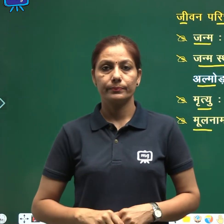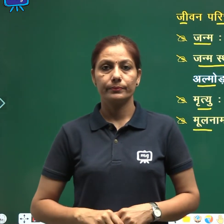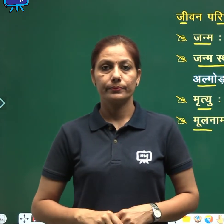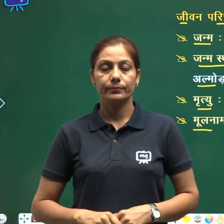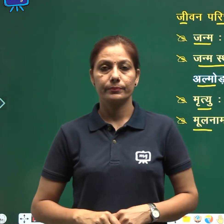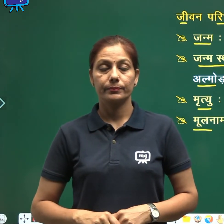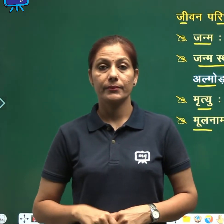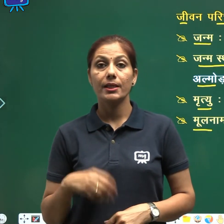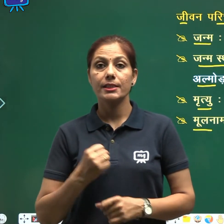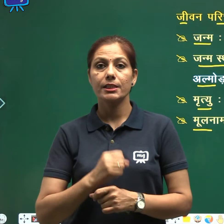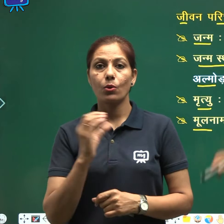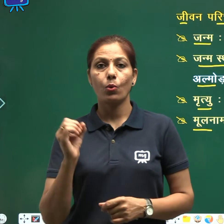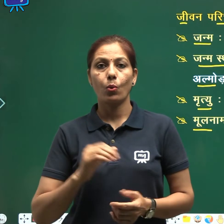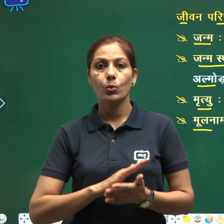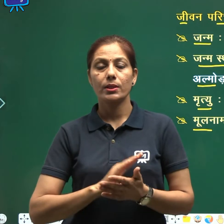गोसाई दत्त था।